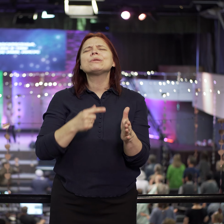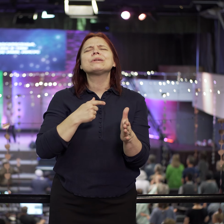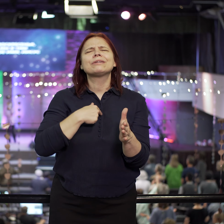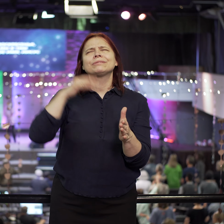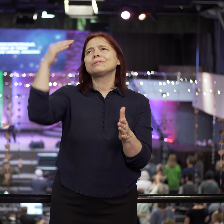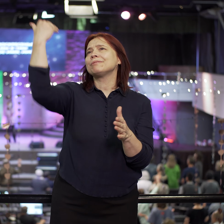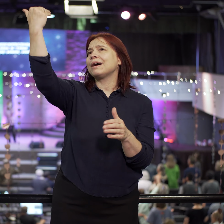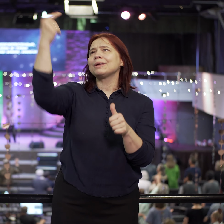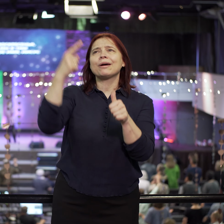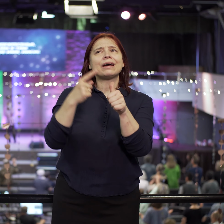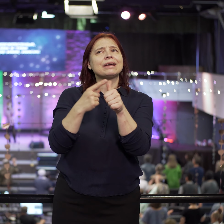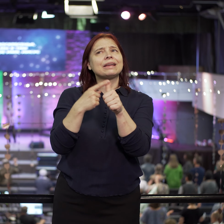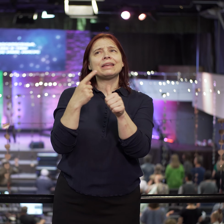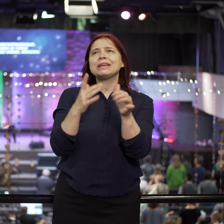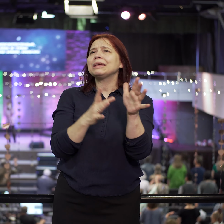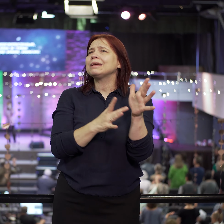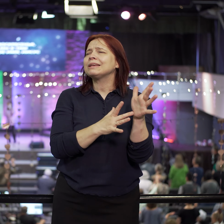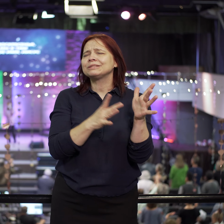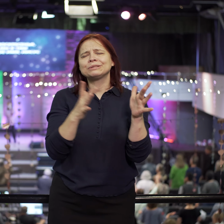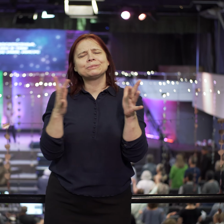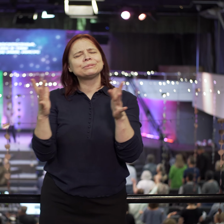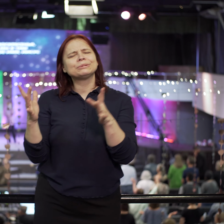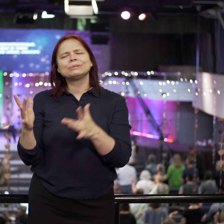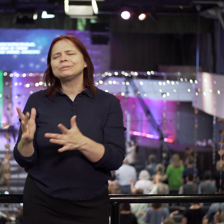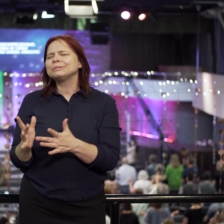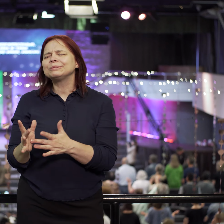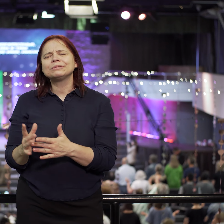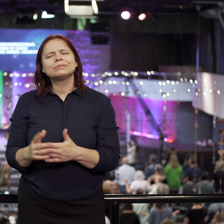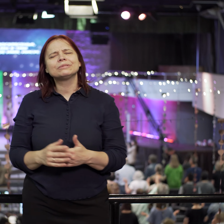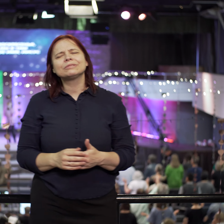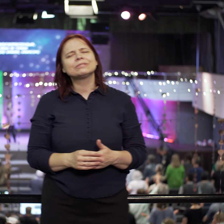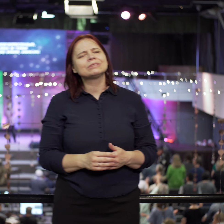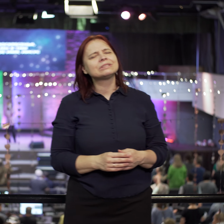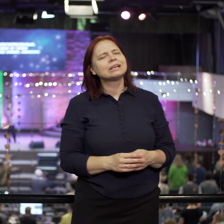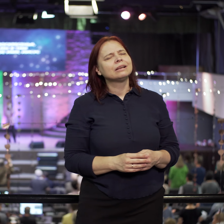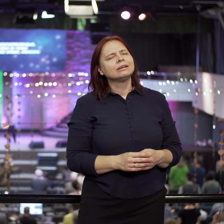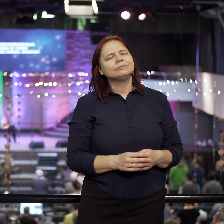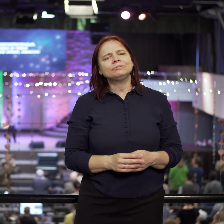Твое имя, Иисус.